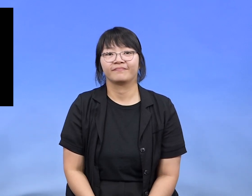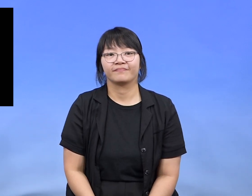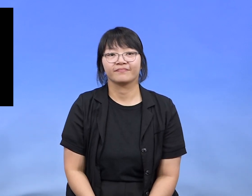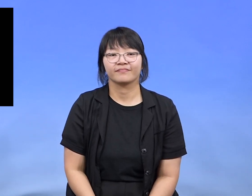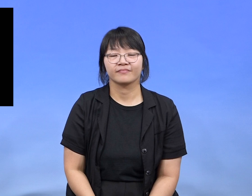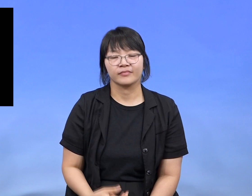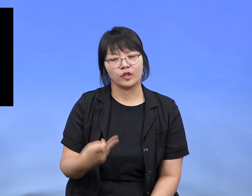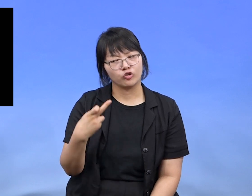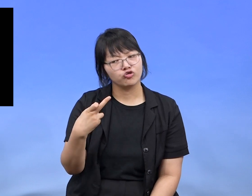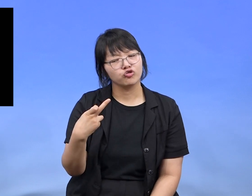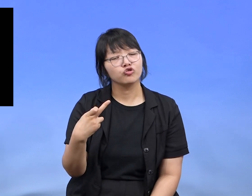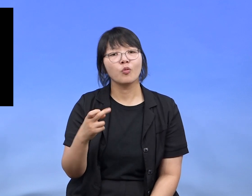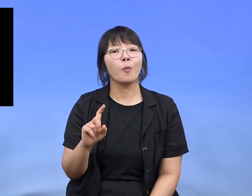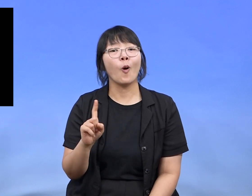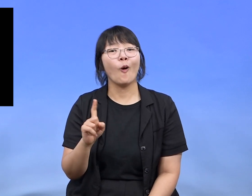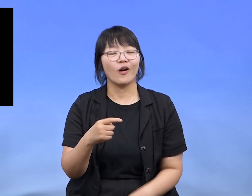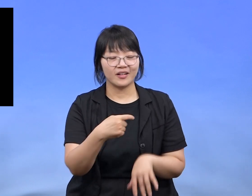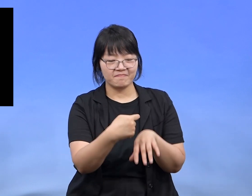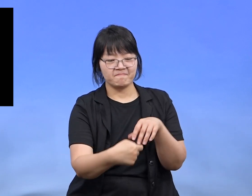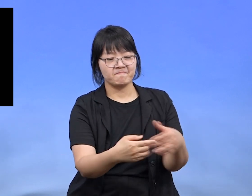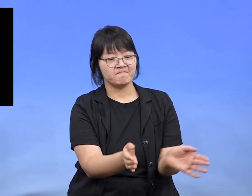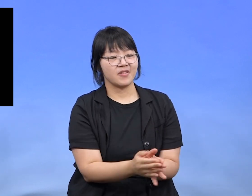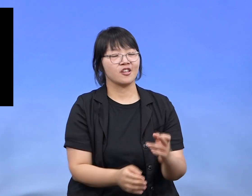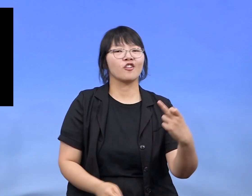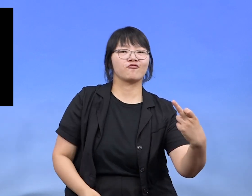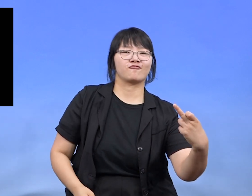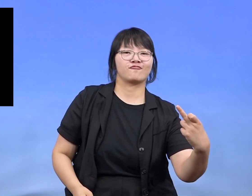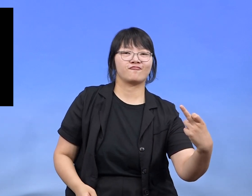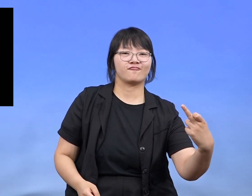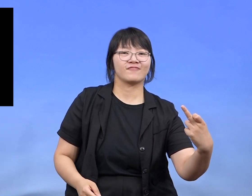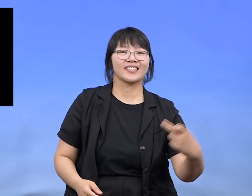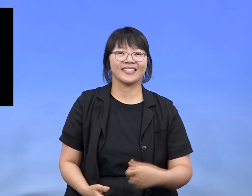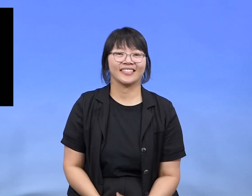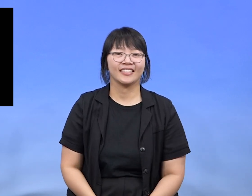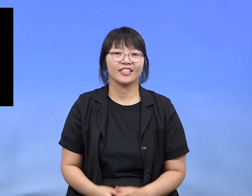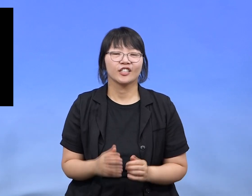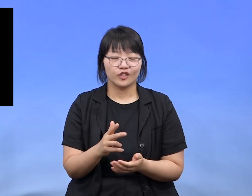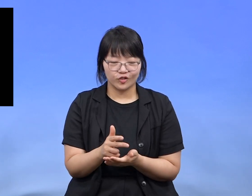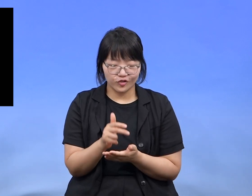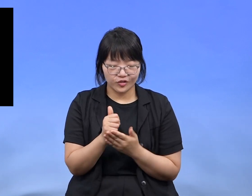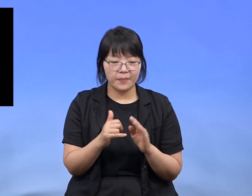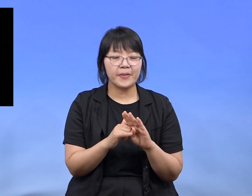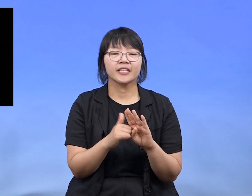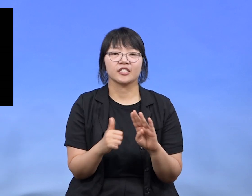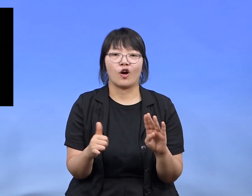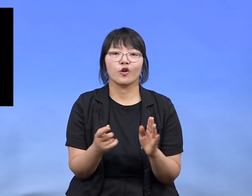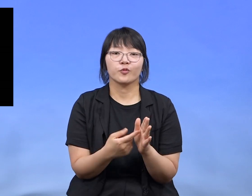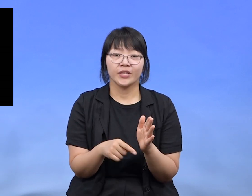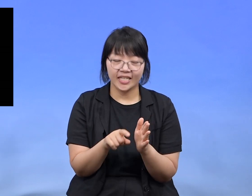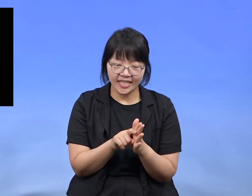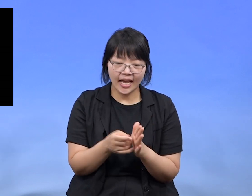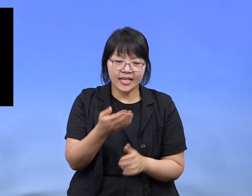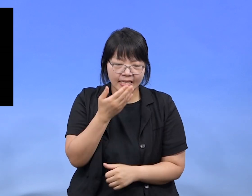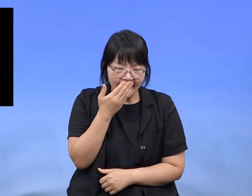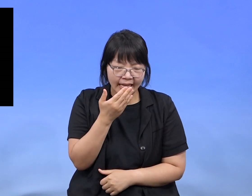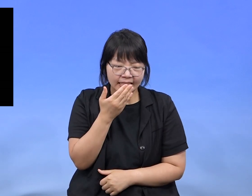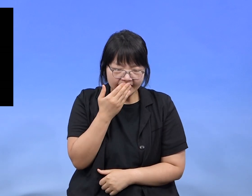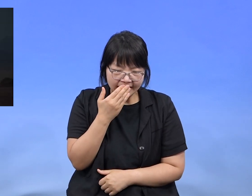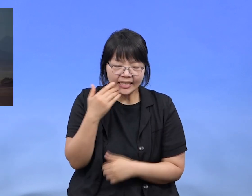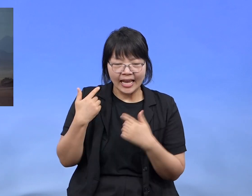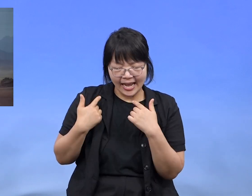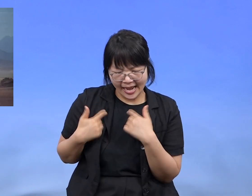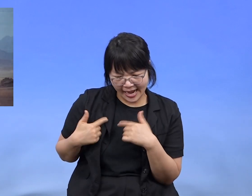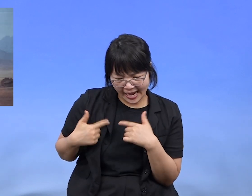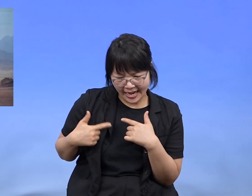그것은 12지파를 대표하는 떡이에요. 그래서 주의 백성들을 위한 양식이 항상 거기에